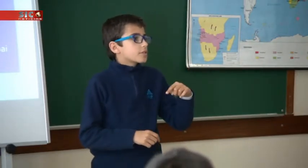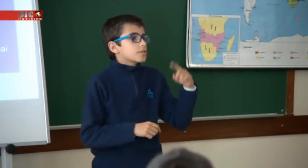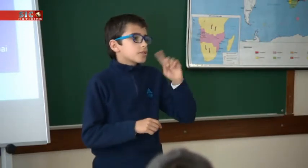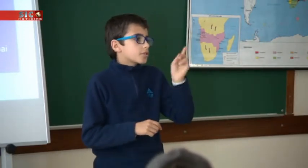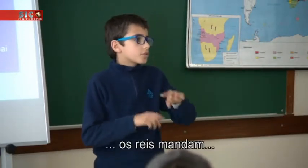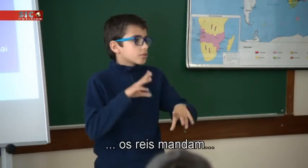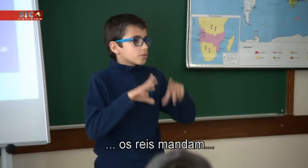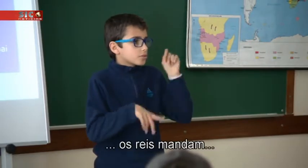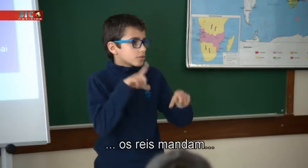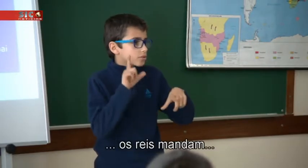Os Reis mandam.